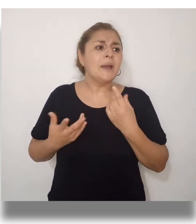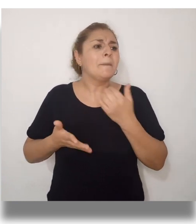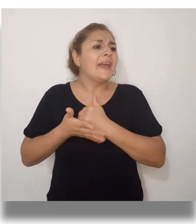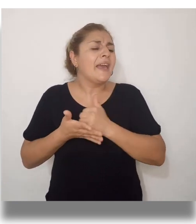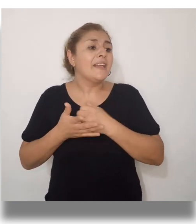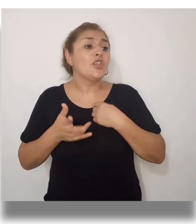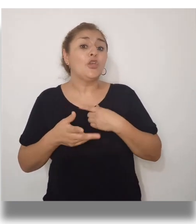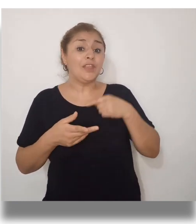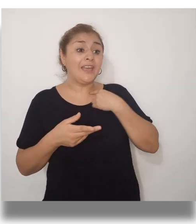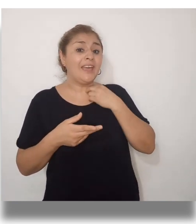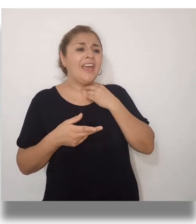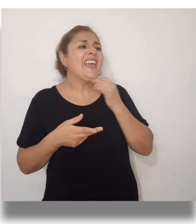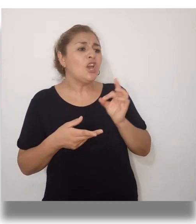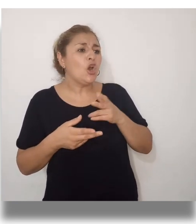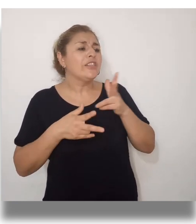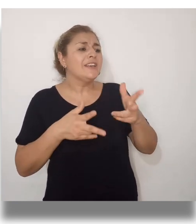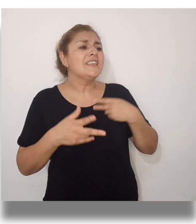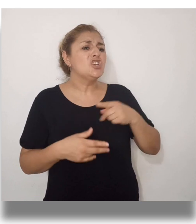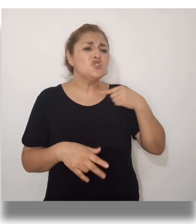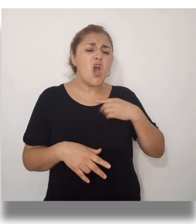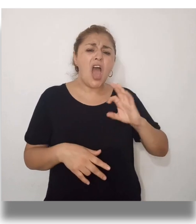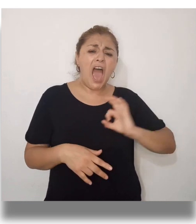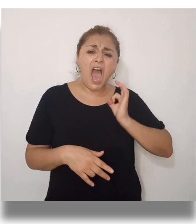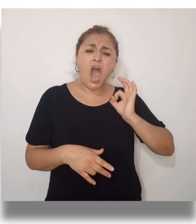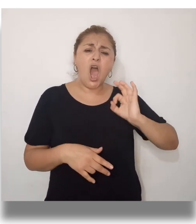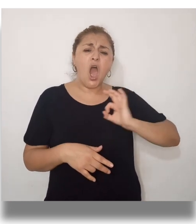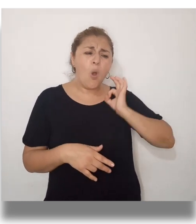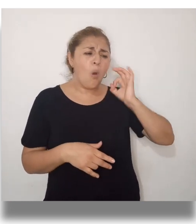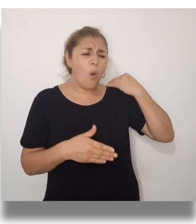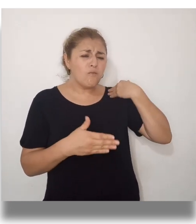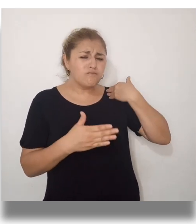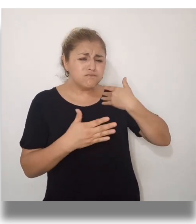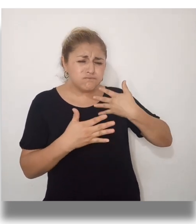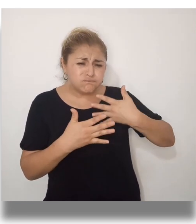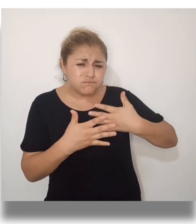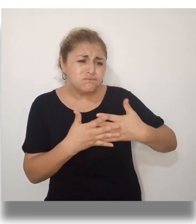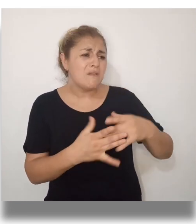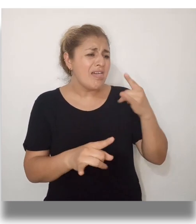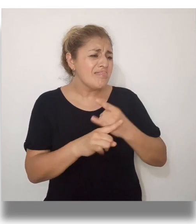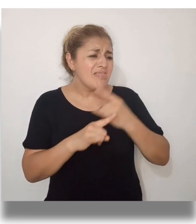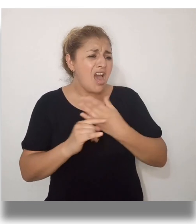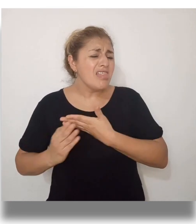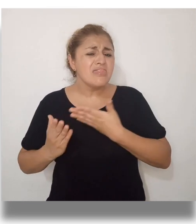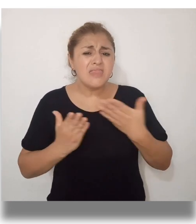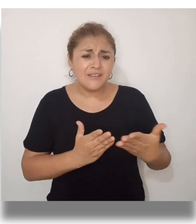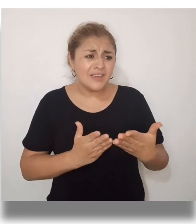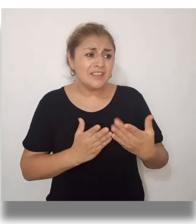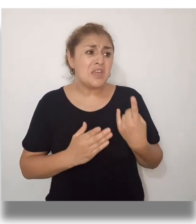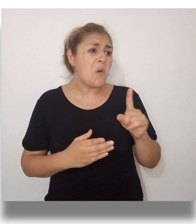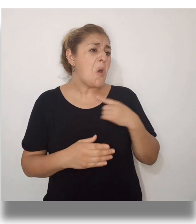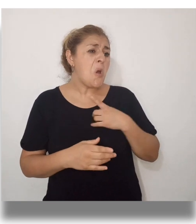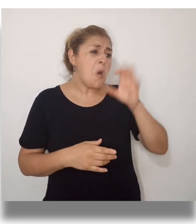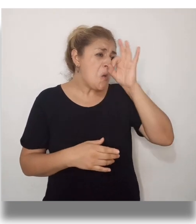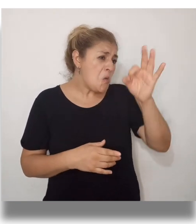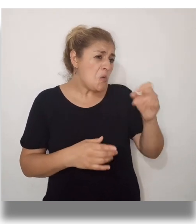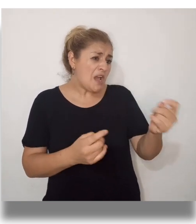tantos años te sirvo No habiéndote desobedecido jamás y nunca me